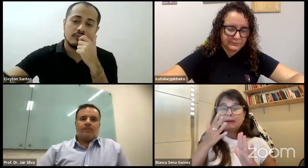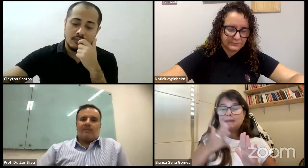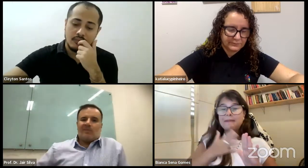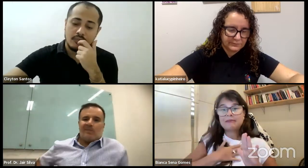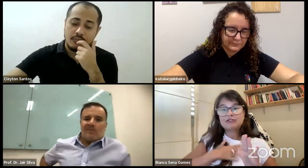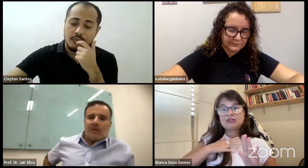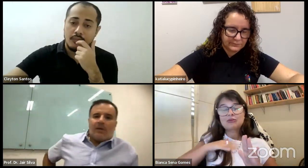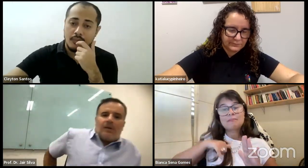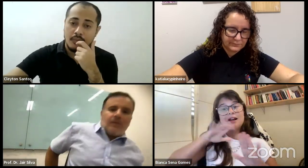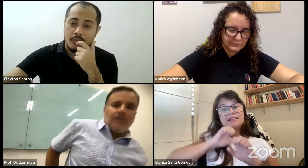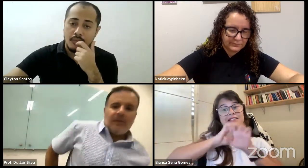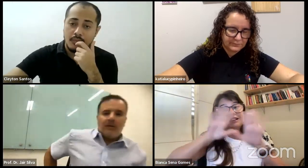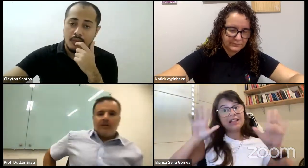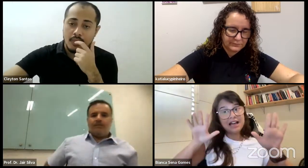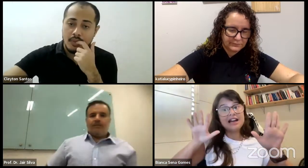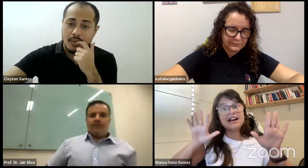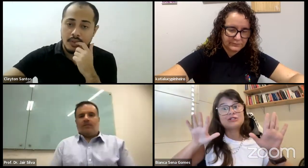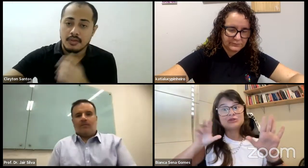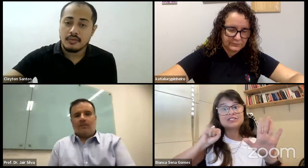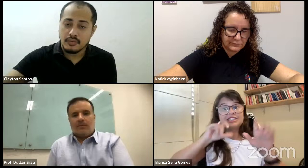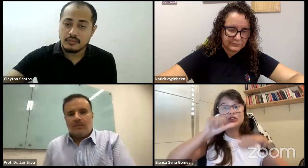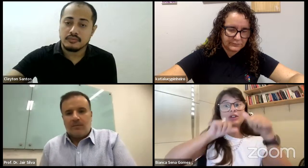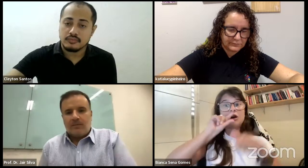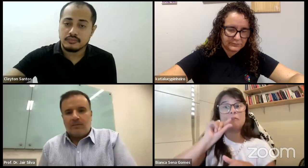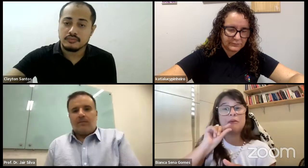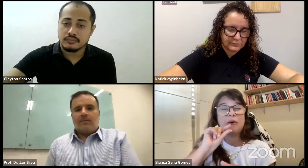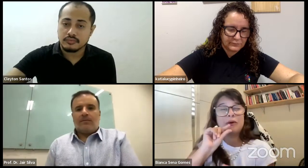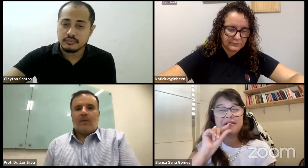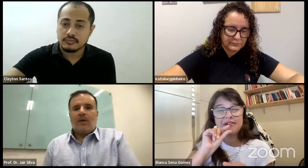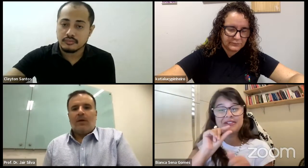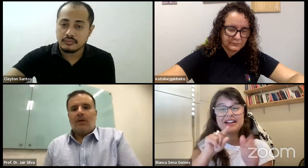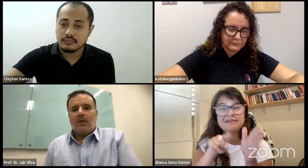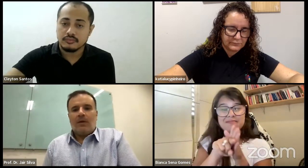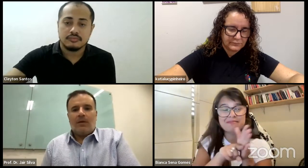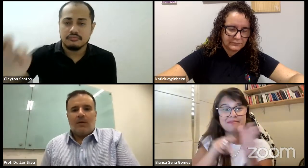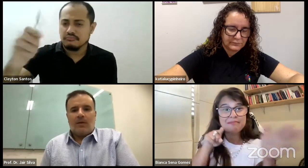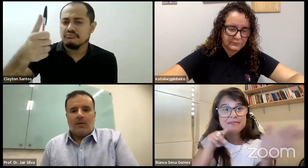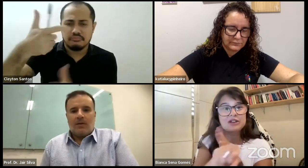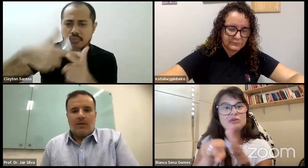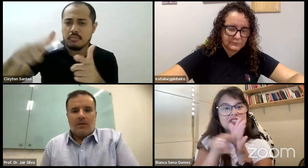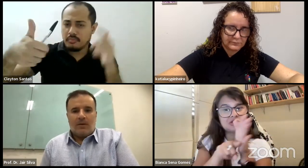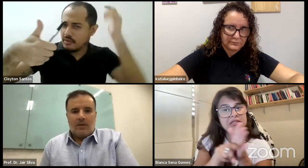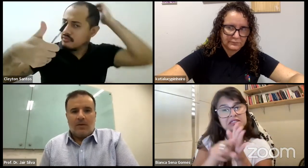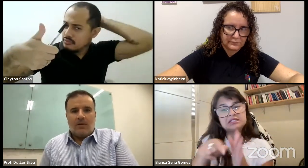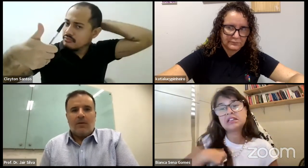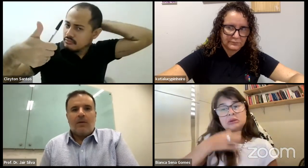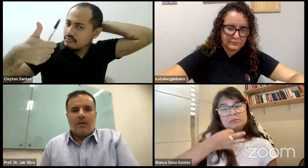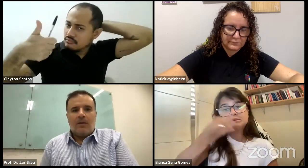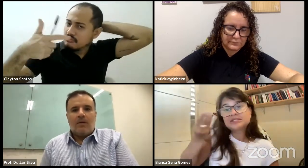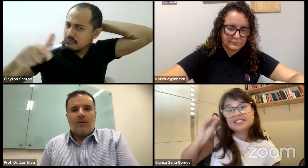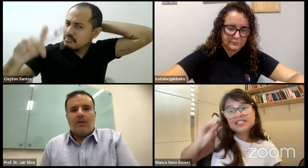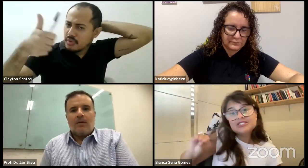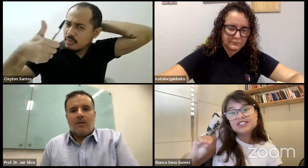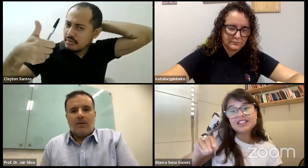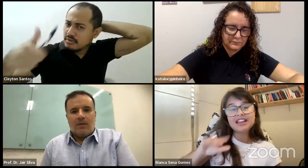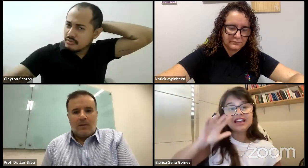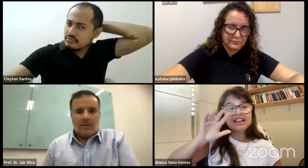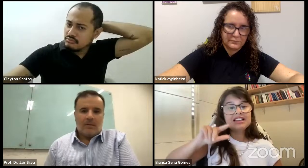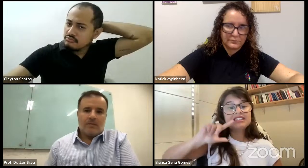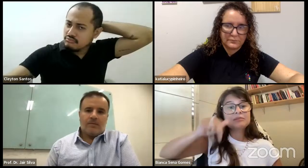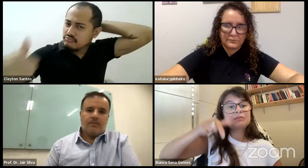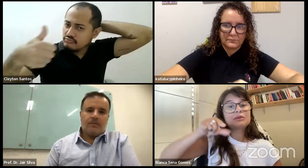como ocorre e quais são as características dele. Então, para mim, isso ficaria mais claro se você trocasse um pouco essa